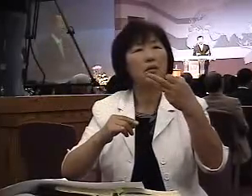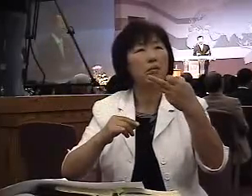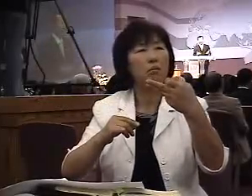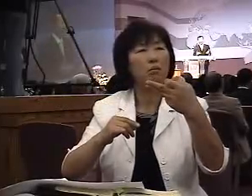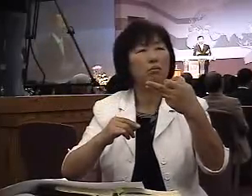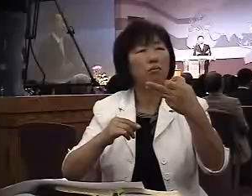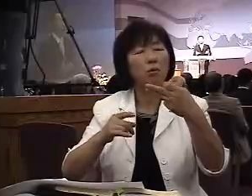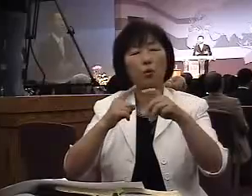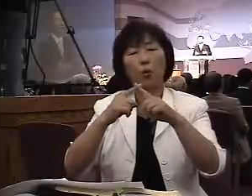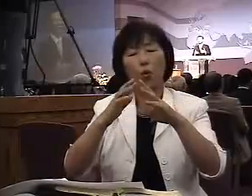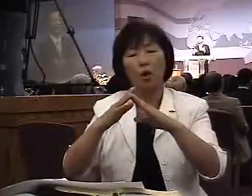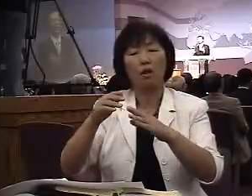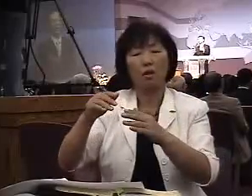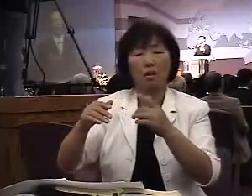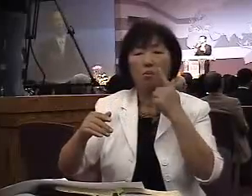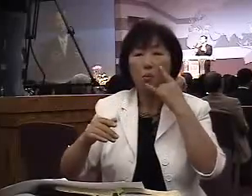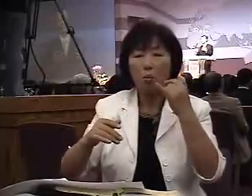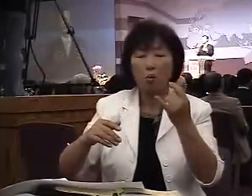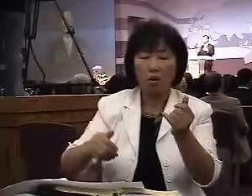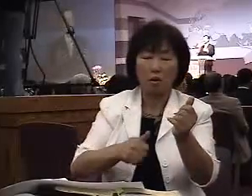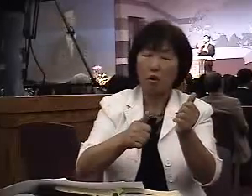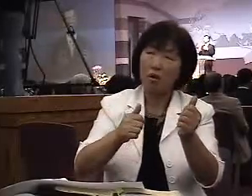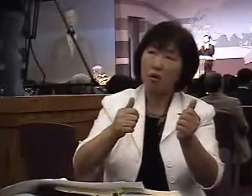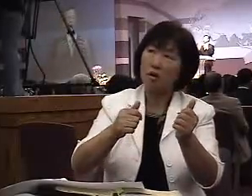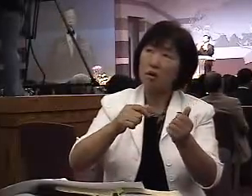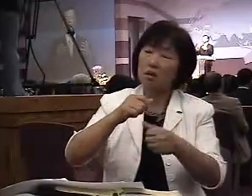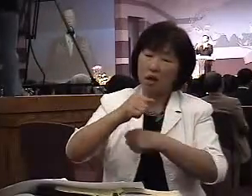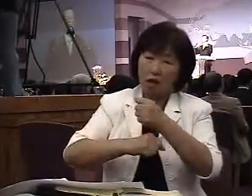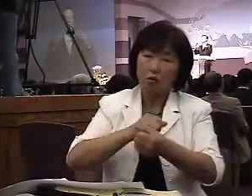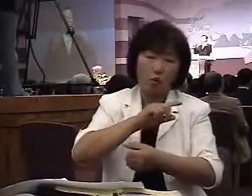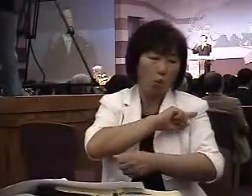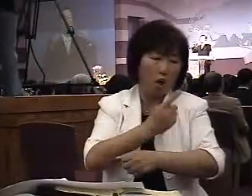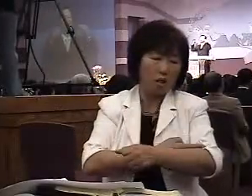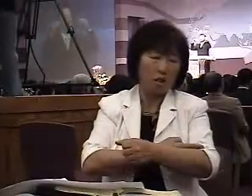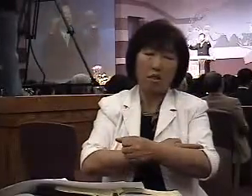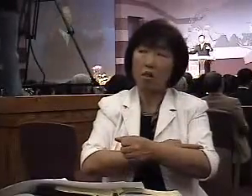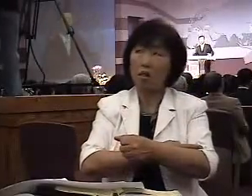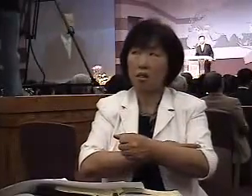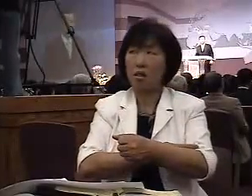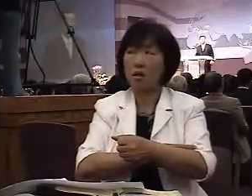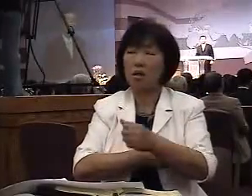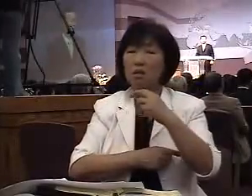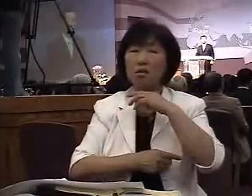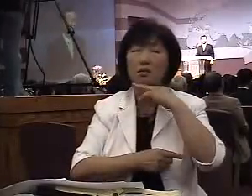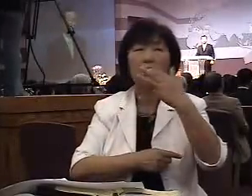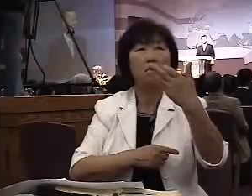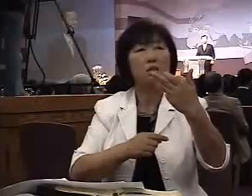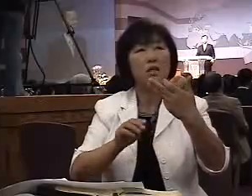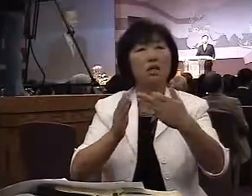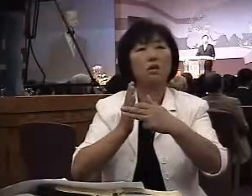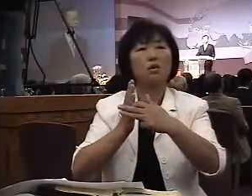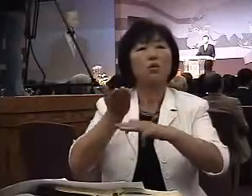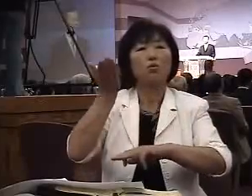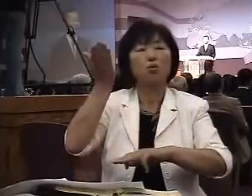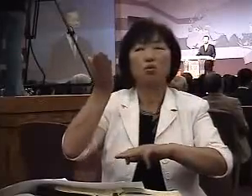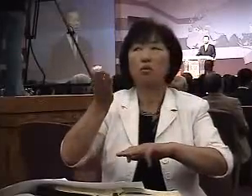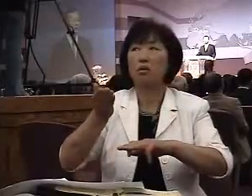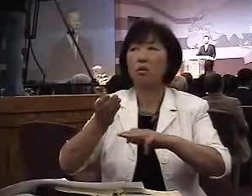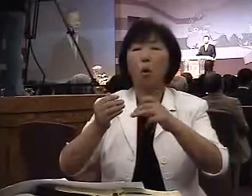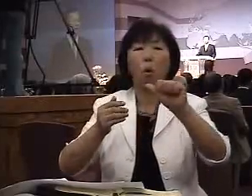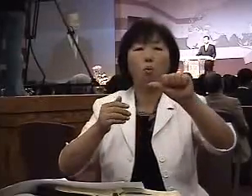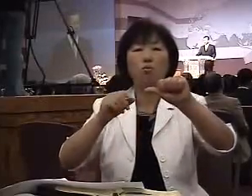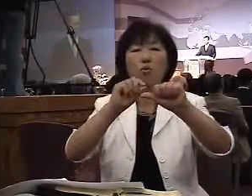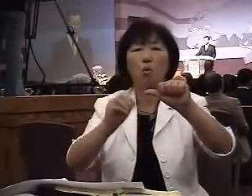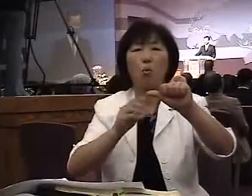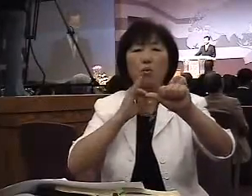와야 되기 때문에 어느 정도 자유권이 없었지만 자유권이 주어진 18세 이후에는 오직